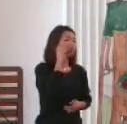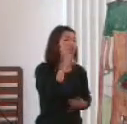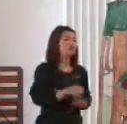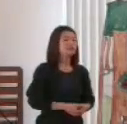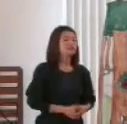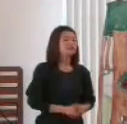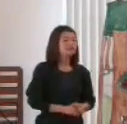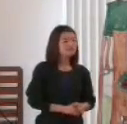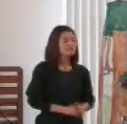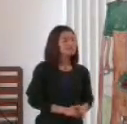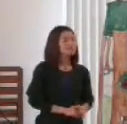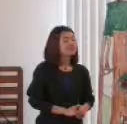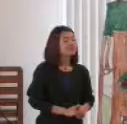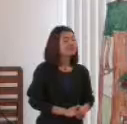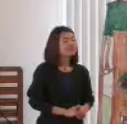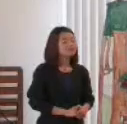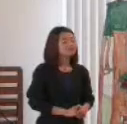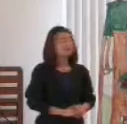ね。で、